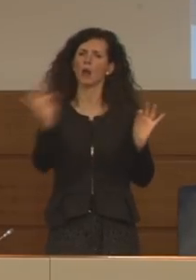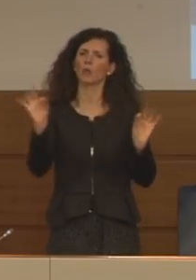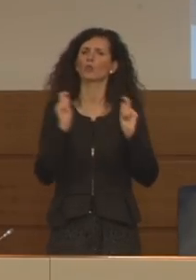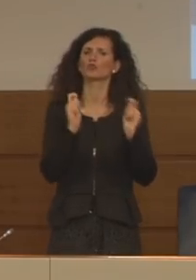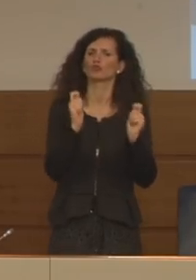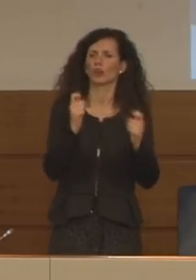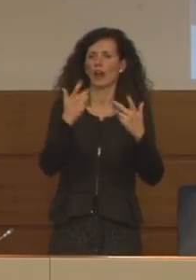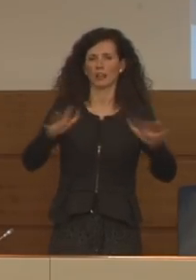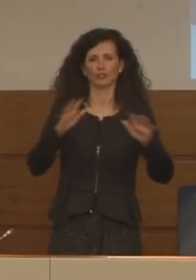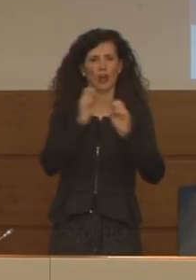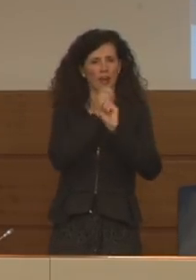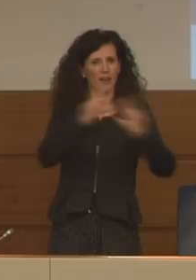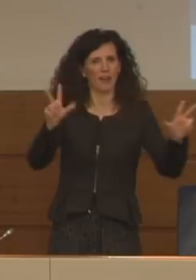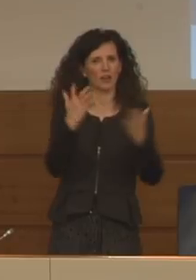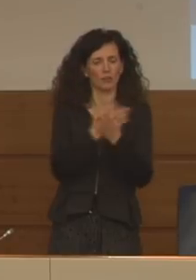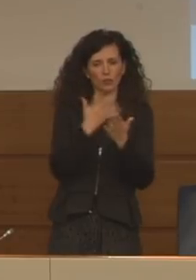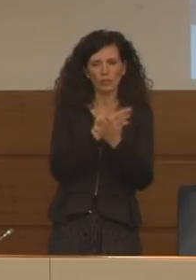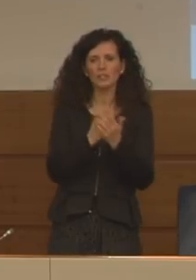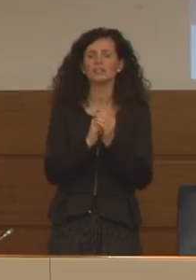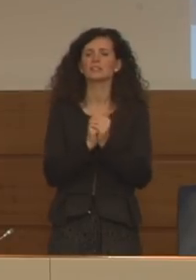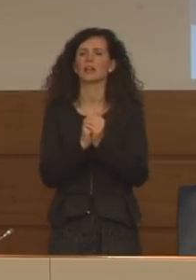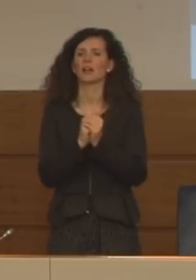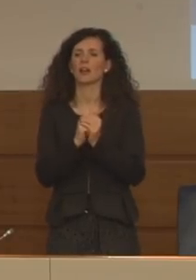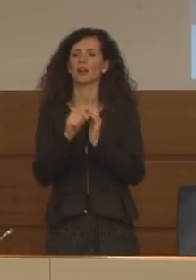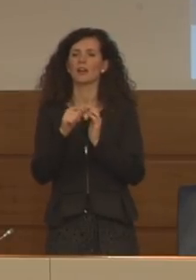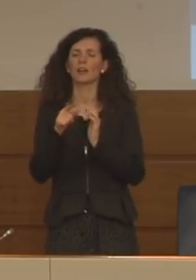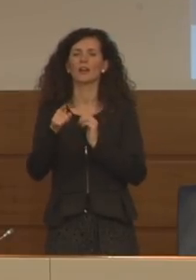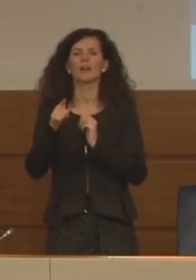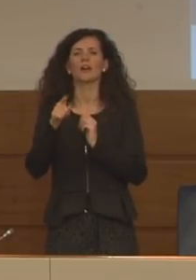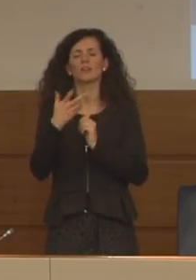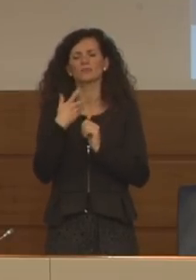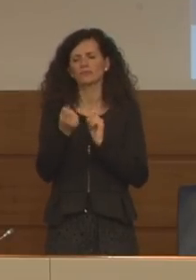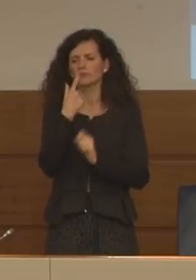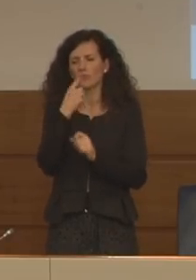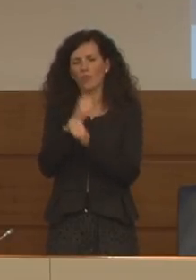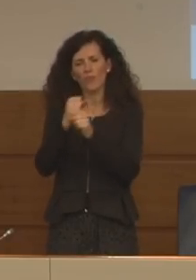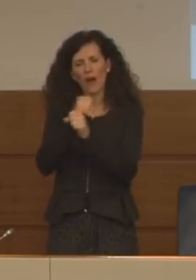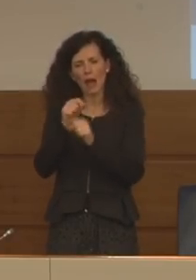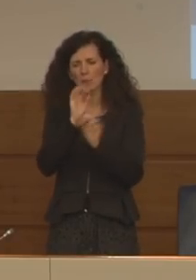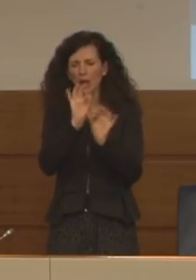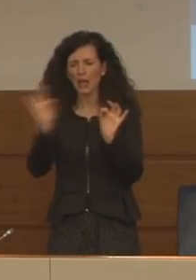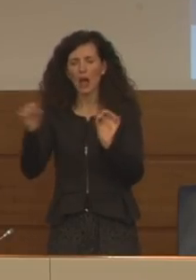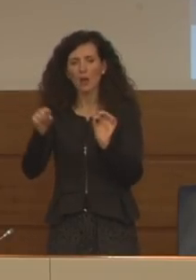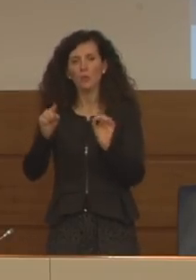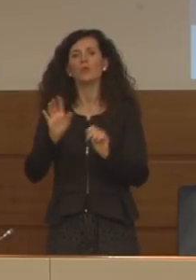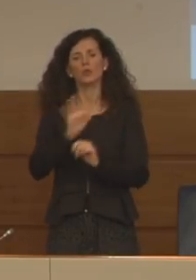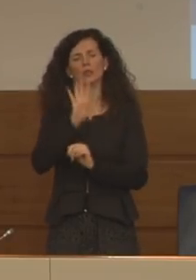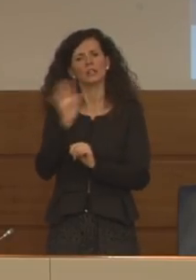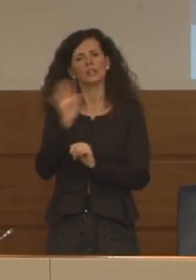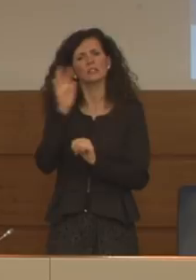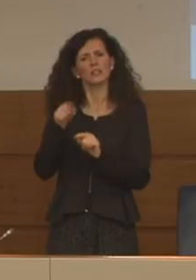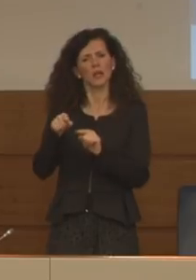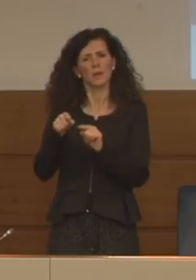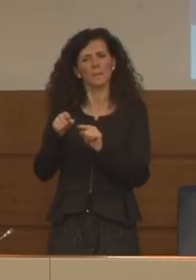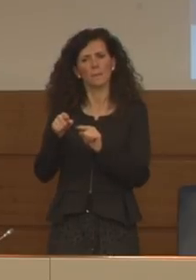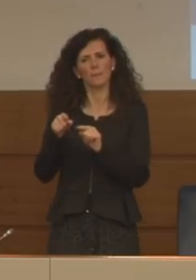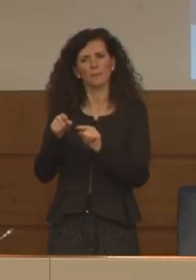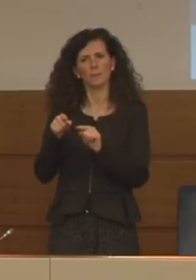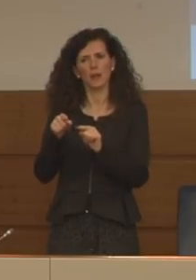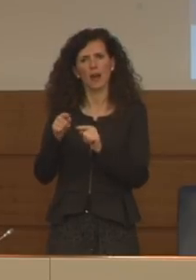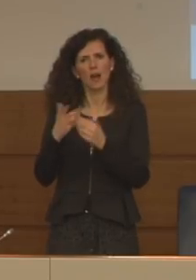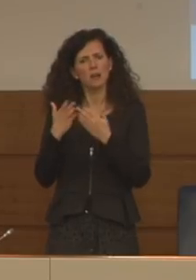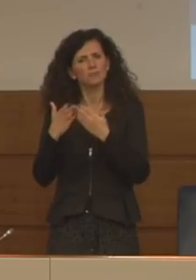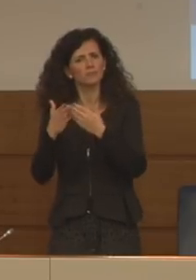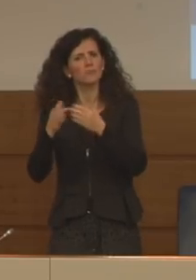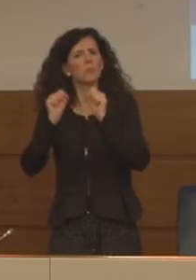e comuni antipertensivi come sartania ci invii tori erano stati indicati come favorenti la possibile